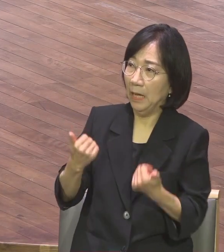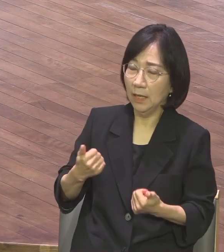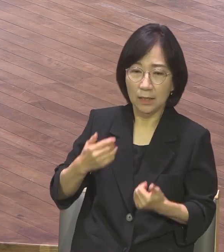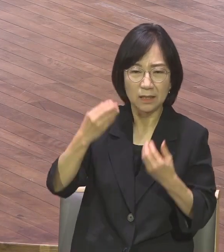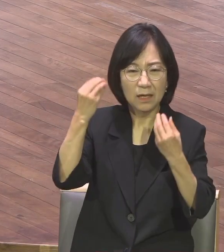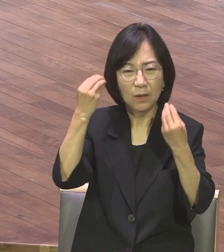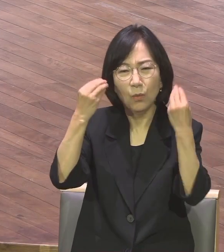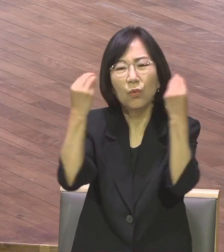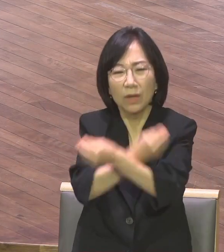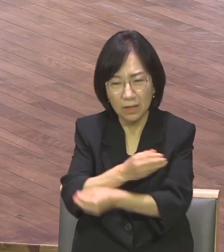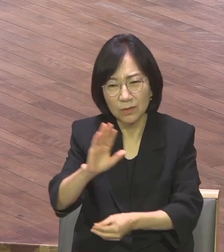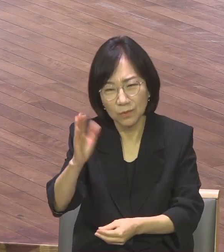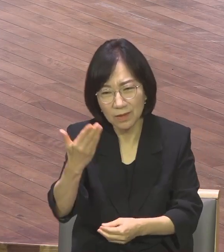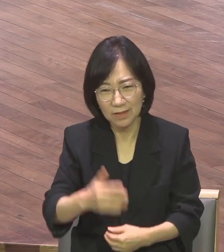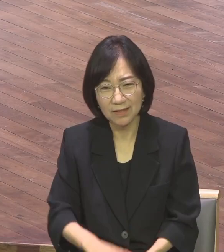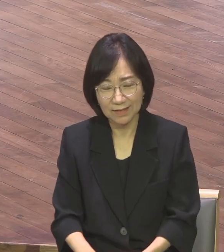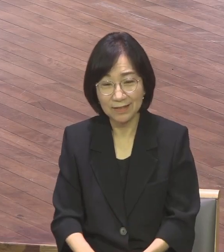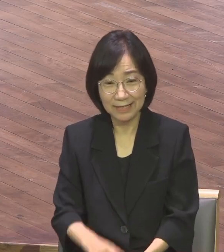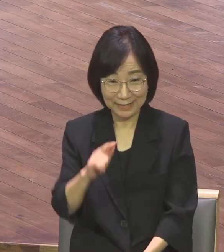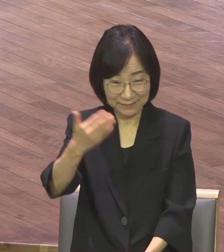옛말에 이런 말이 있어요.